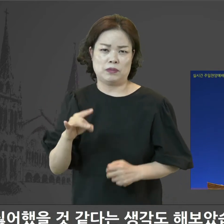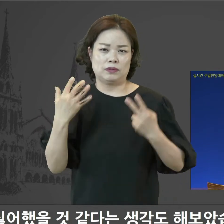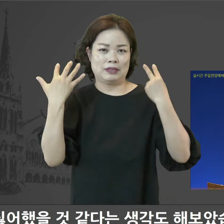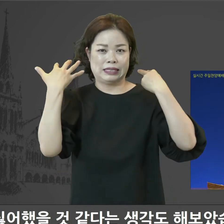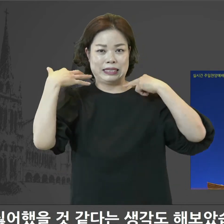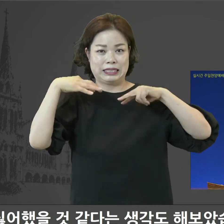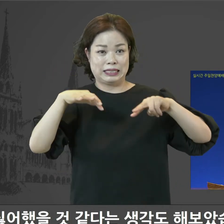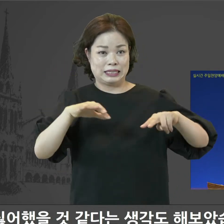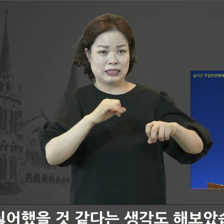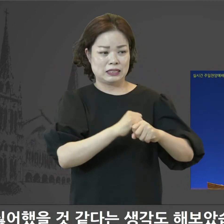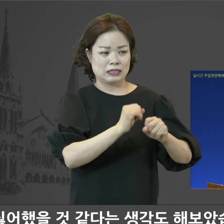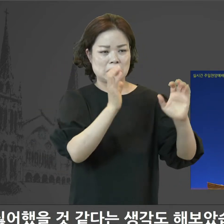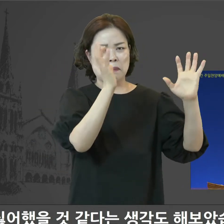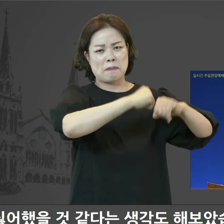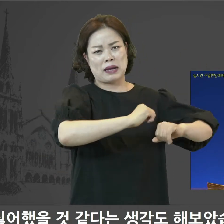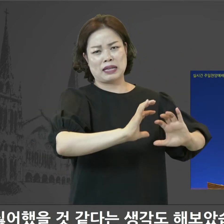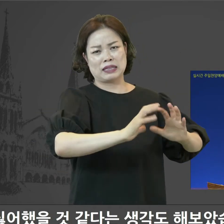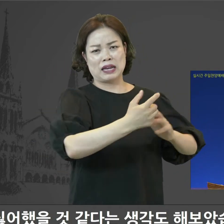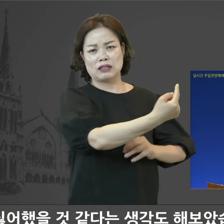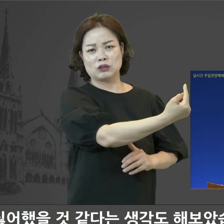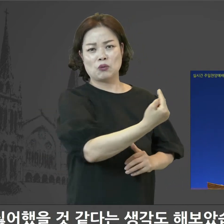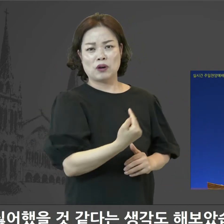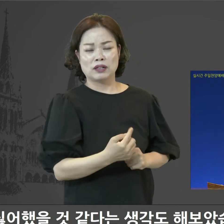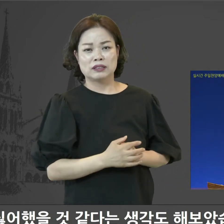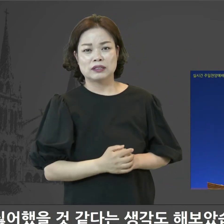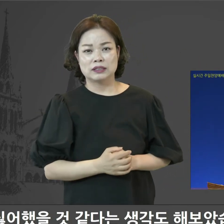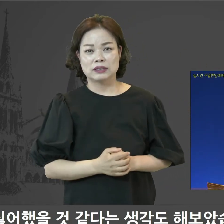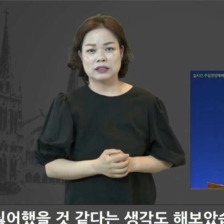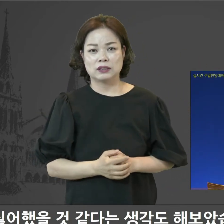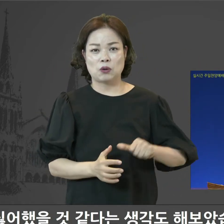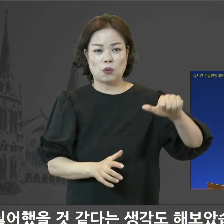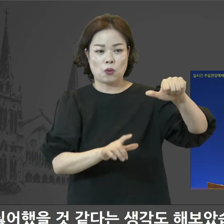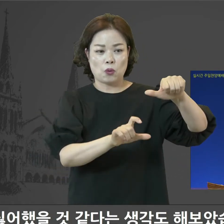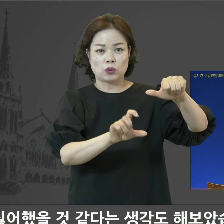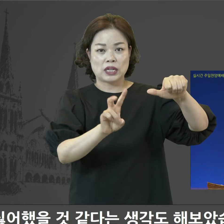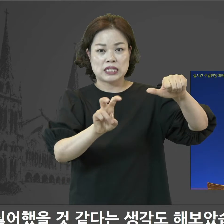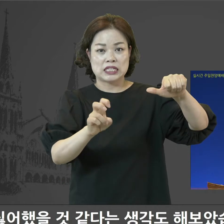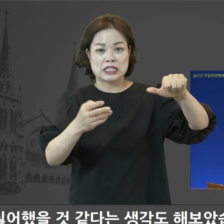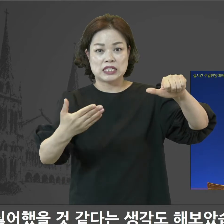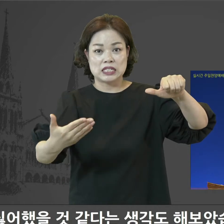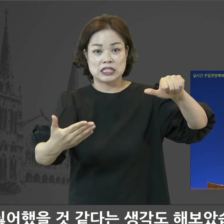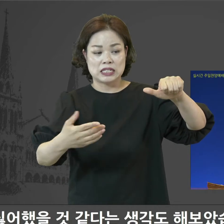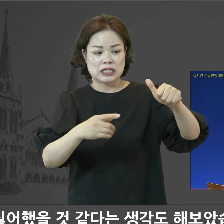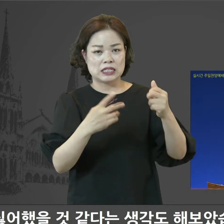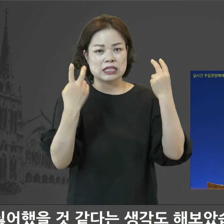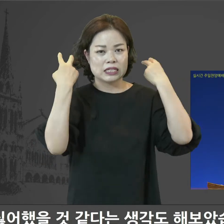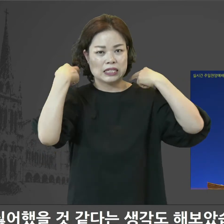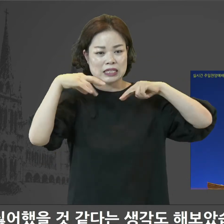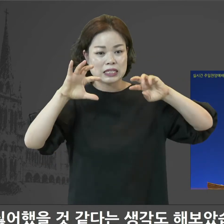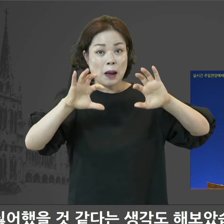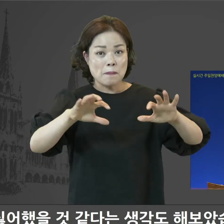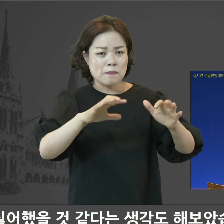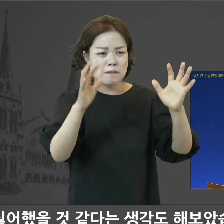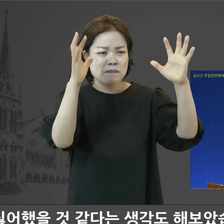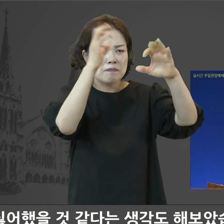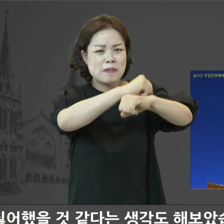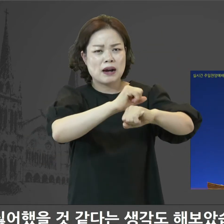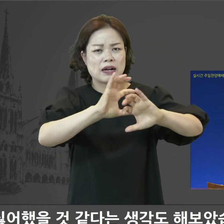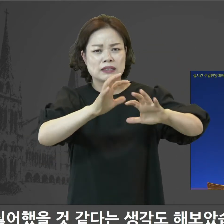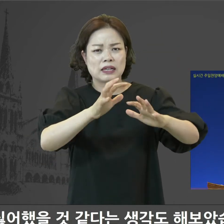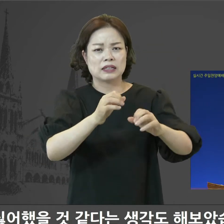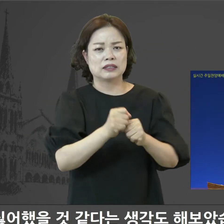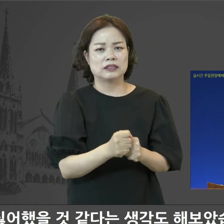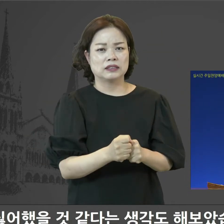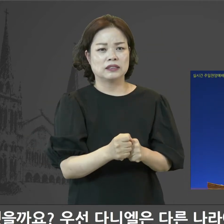다니엘은 망한 나라에서 왔죠. 게다가 5장 29절의 말씀을 보면 그는 망한 나라에서 넘버